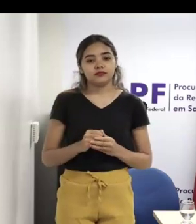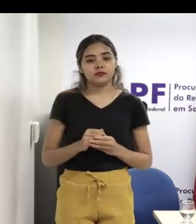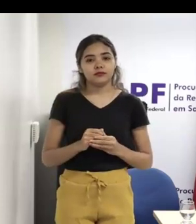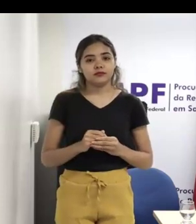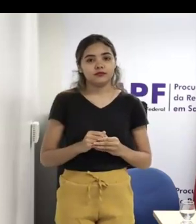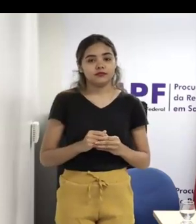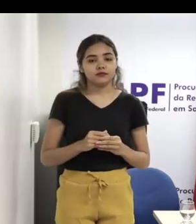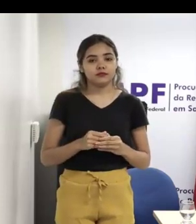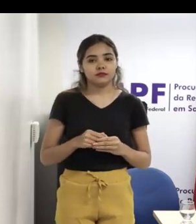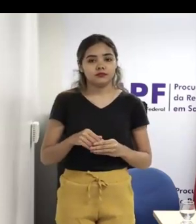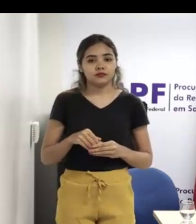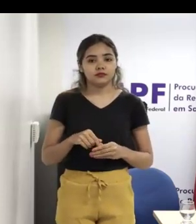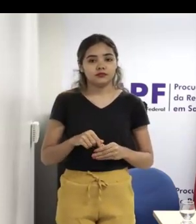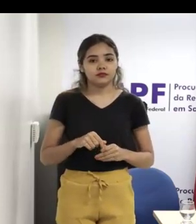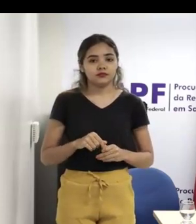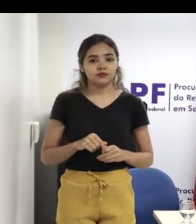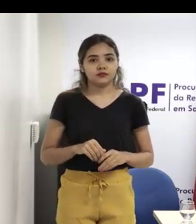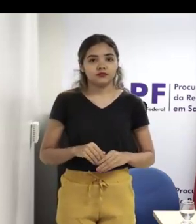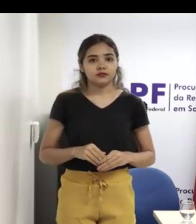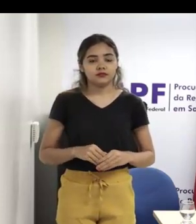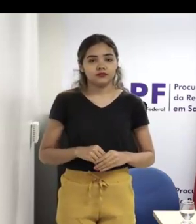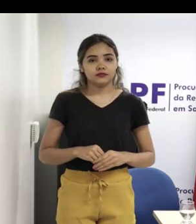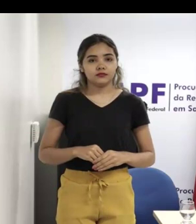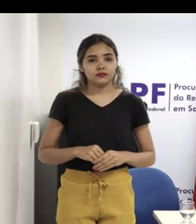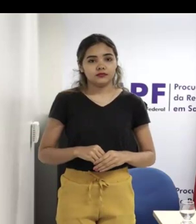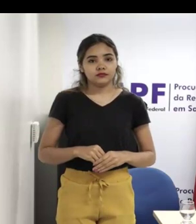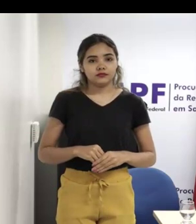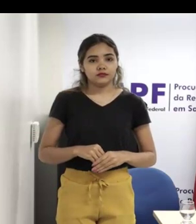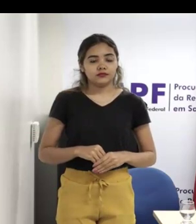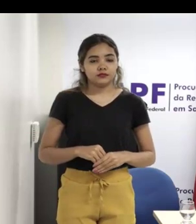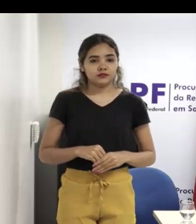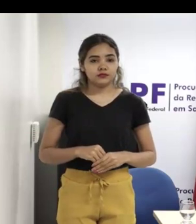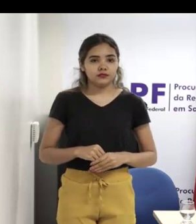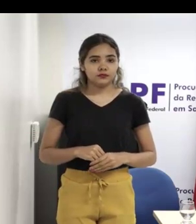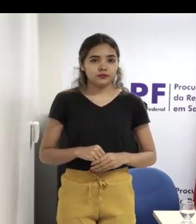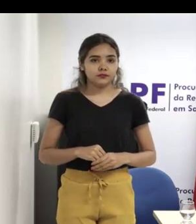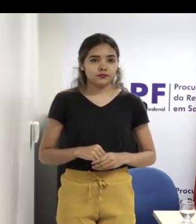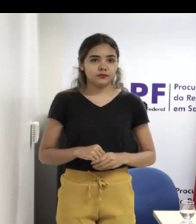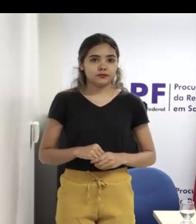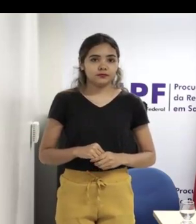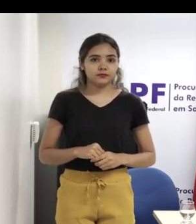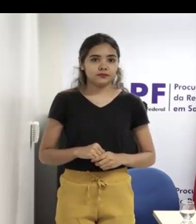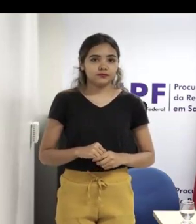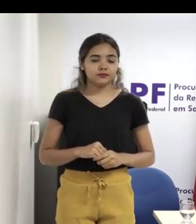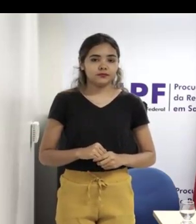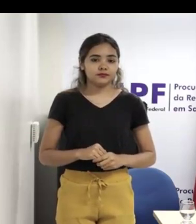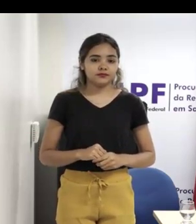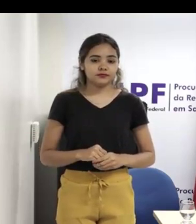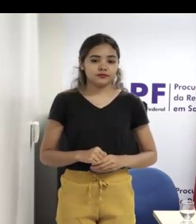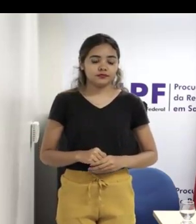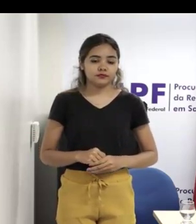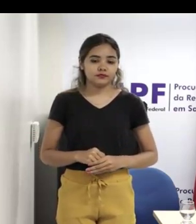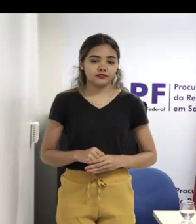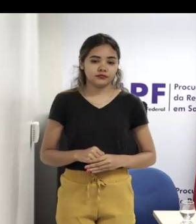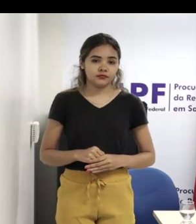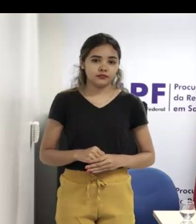desafiador que é essa eh multiplicidade de vulnerabilidades que deixa a situação muito